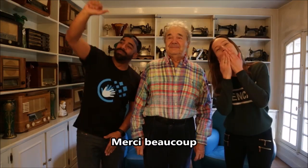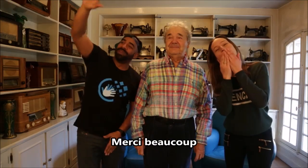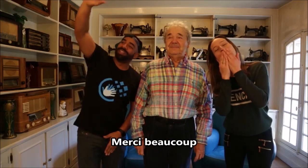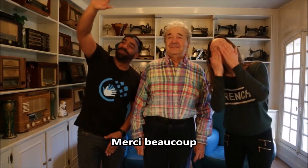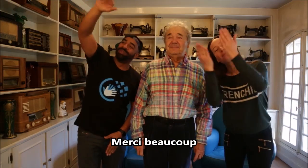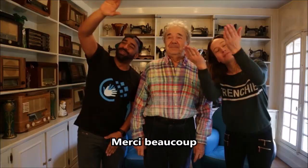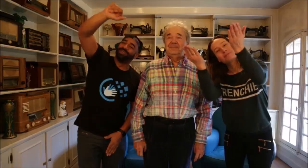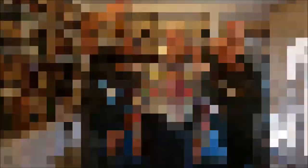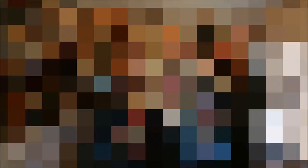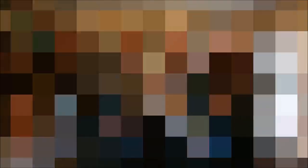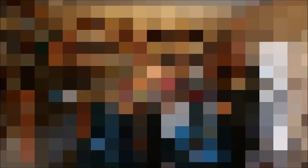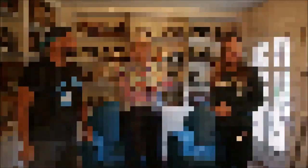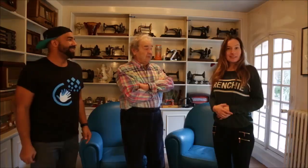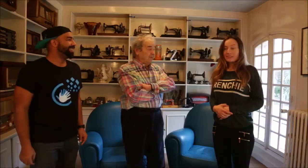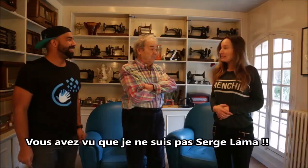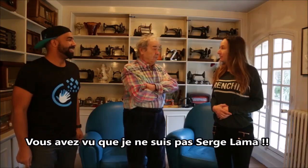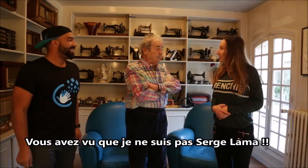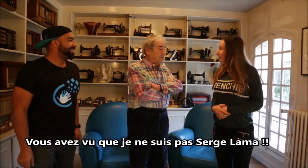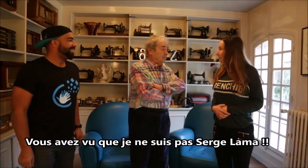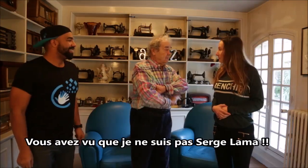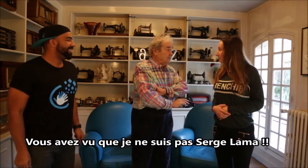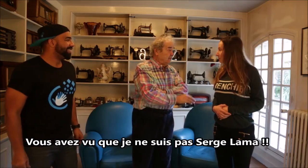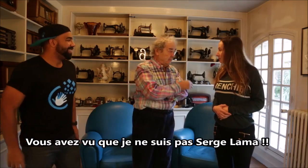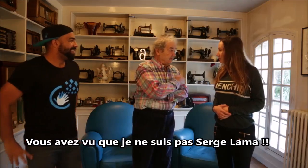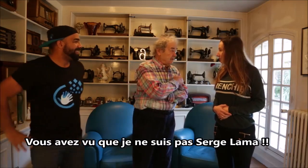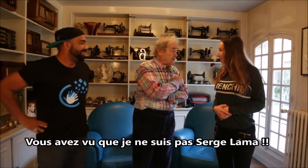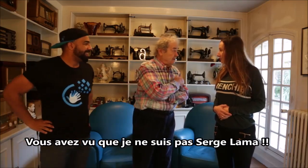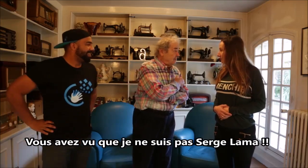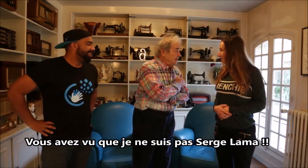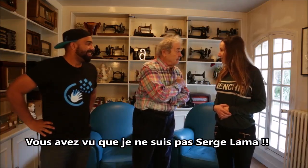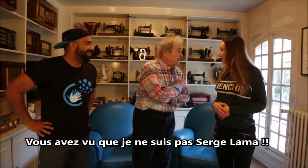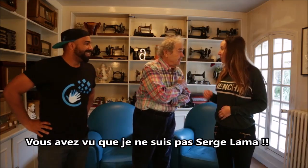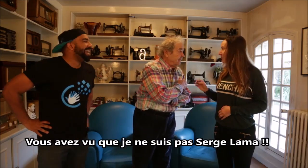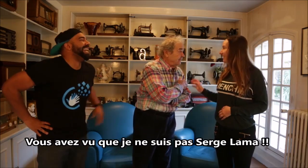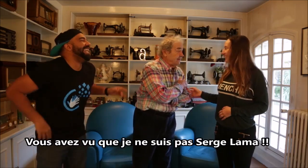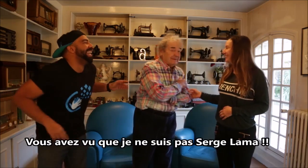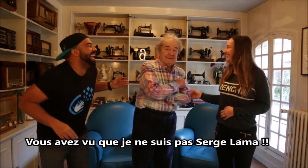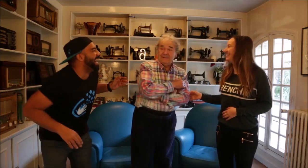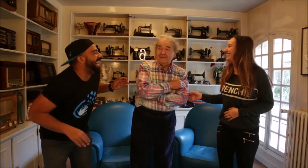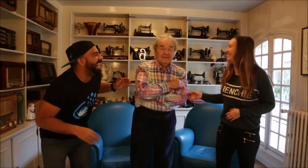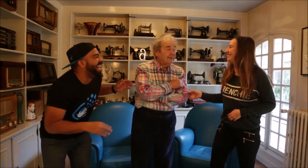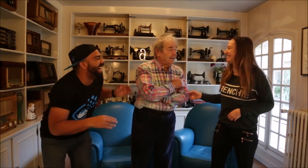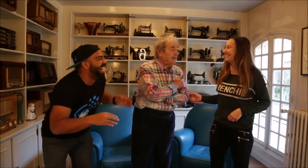là-bas. Merci beaucoup. Vous avez vu que c'est pas Serge Lama que vous avez... Non,